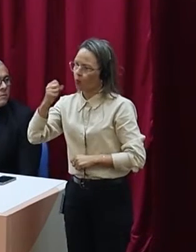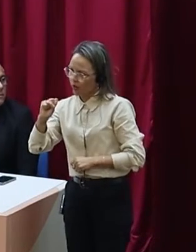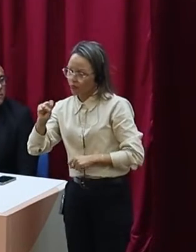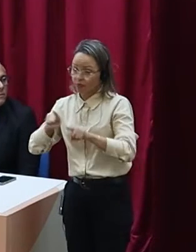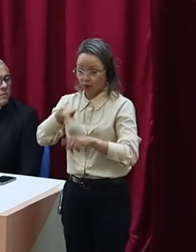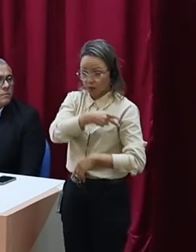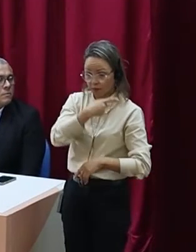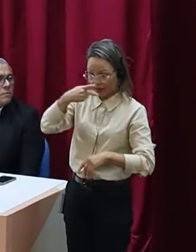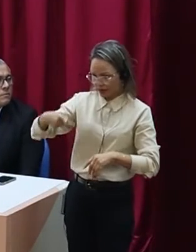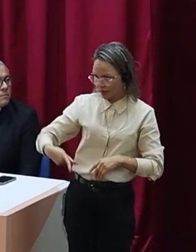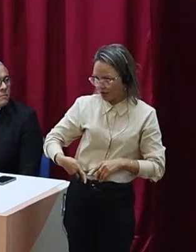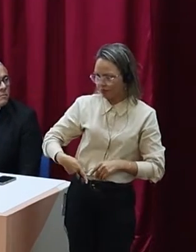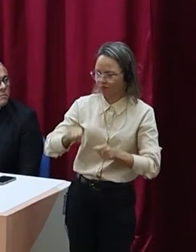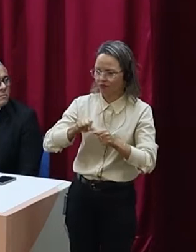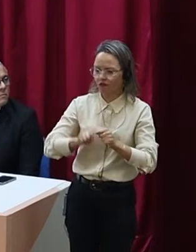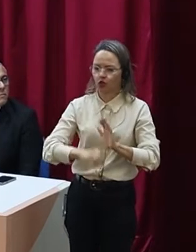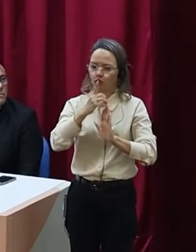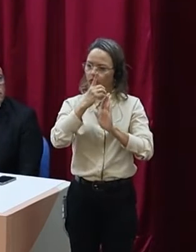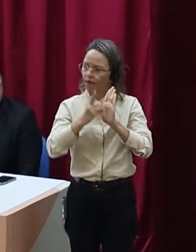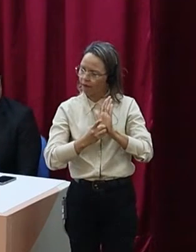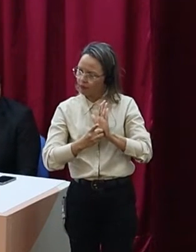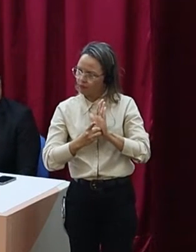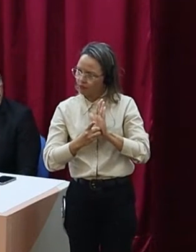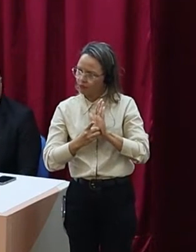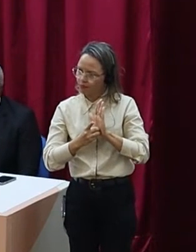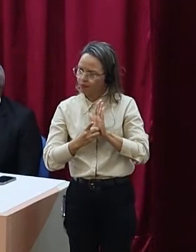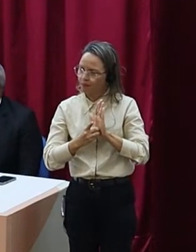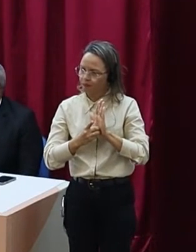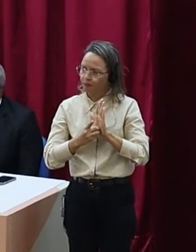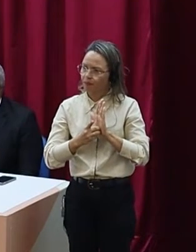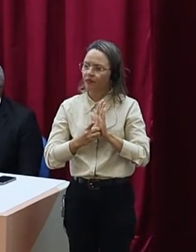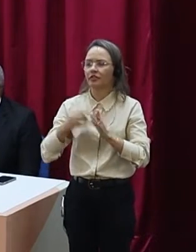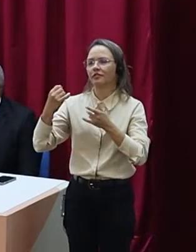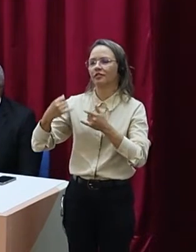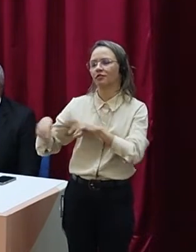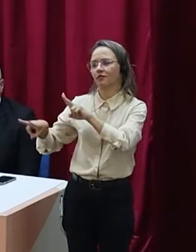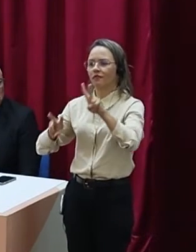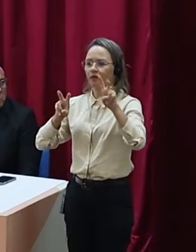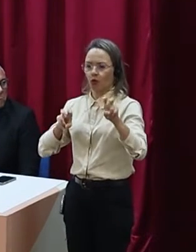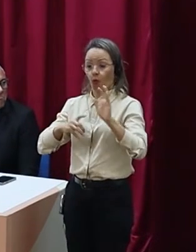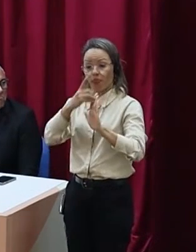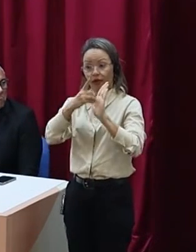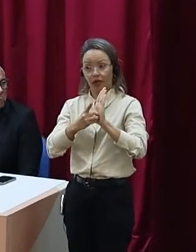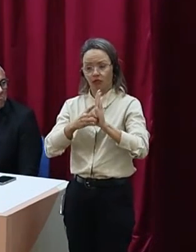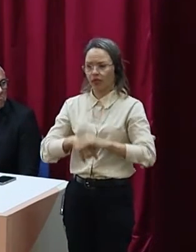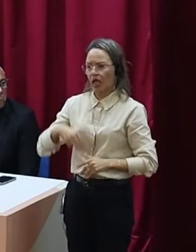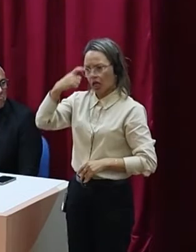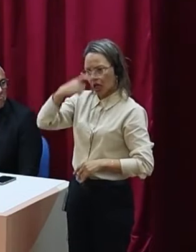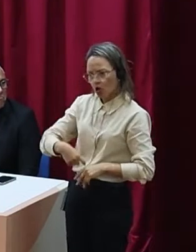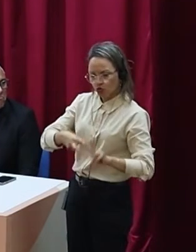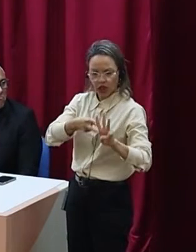el decreto. Desde hoy, o sea, no es indígena, es paraguayo. Entonces, por decreto. También se les quitó todas las tierras a